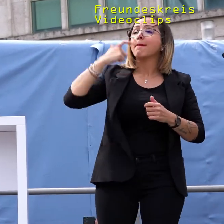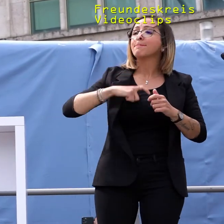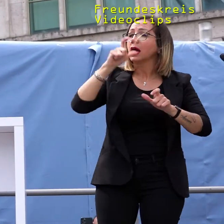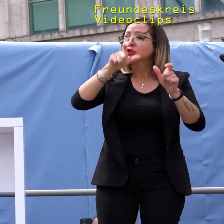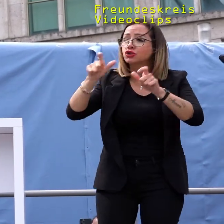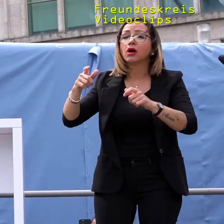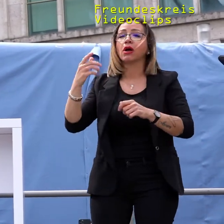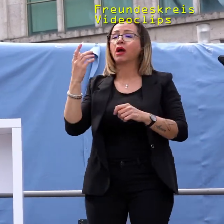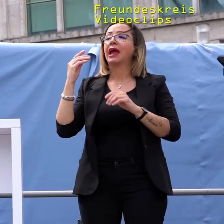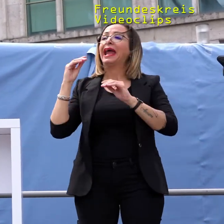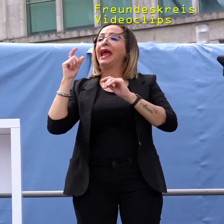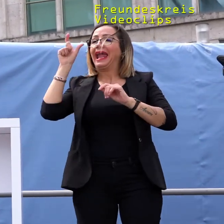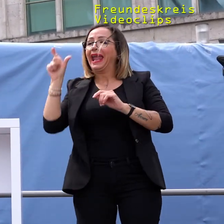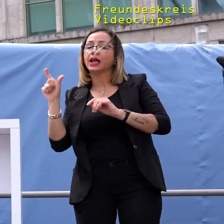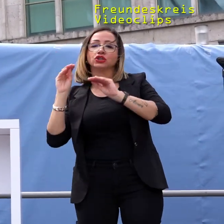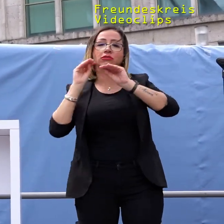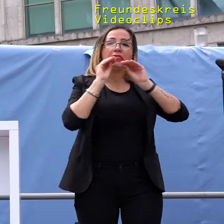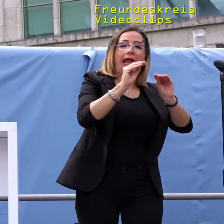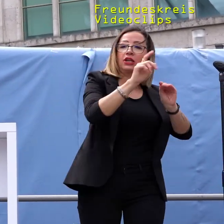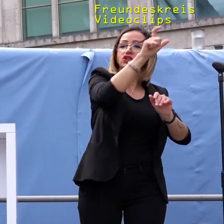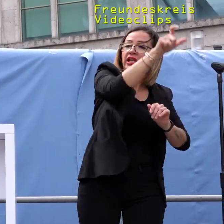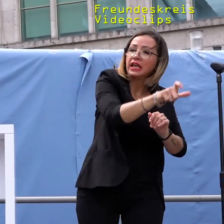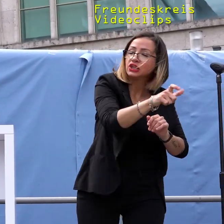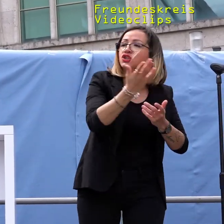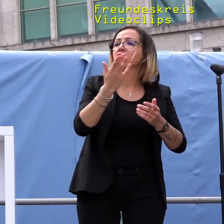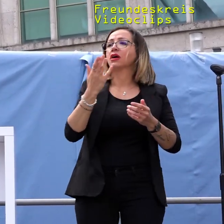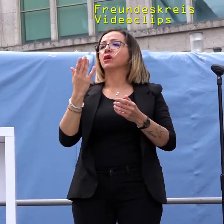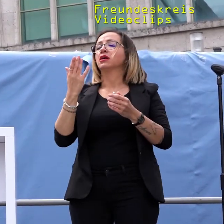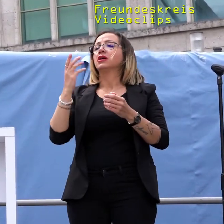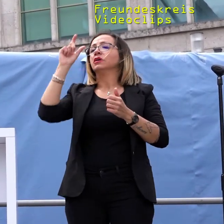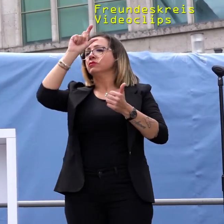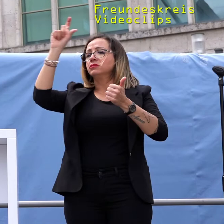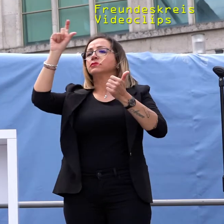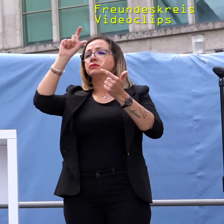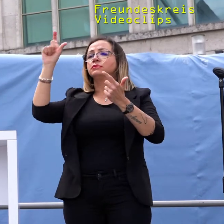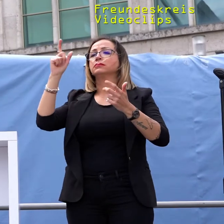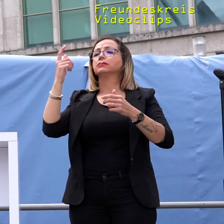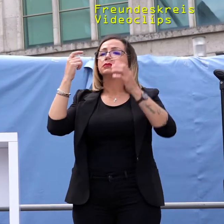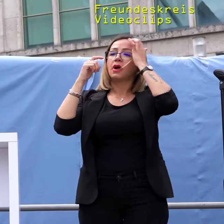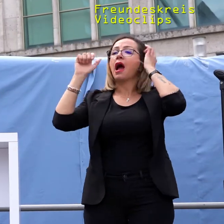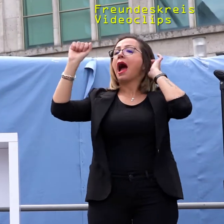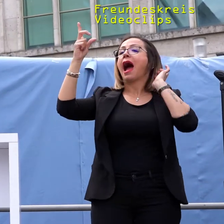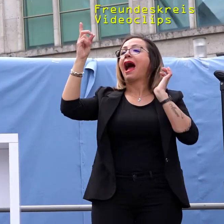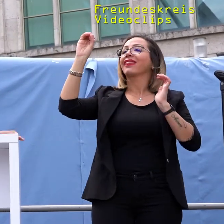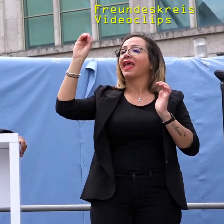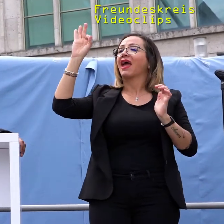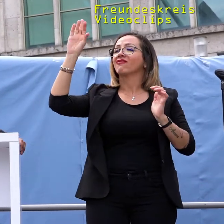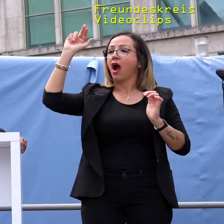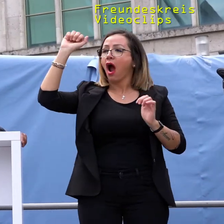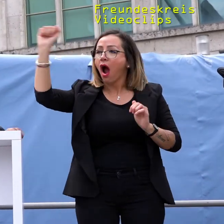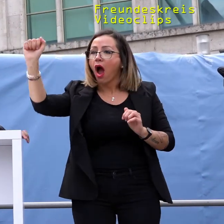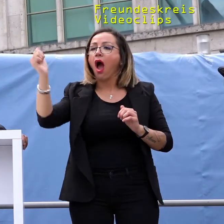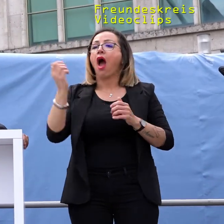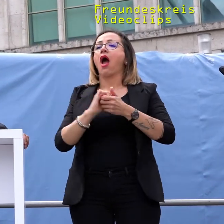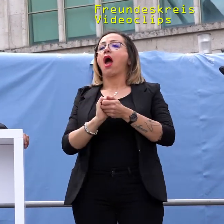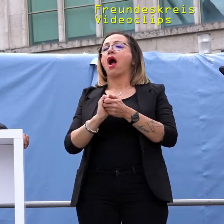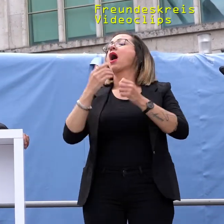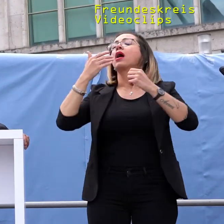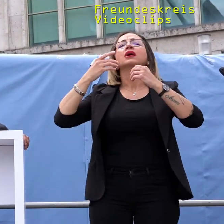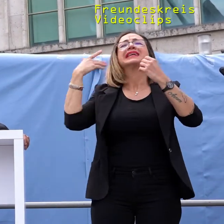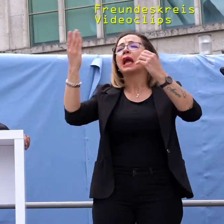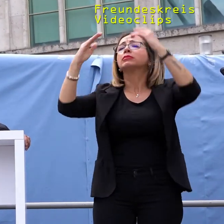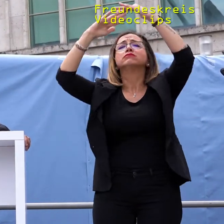One Teach One, Black Lives Matter, Generation ADEFRA. The list is long, people. The list is long.